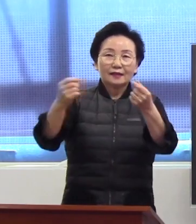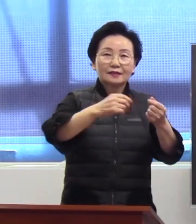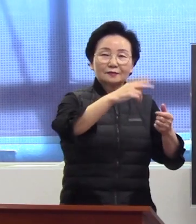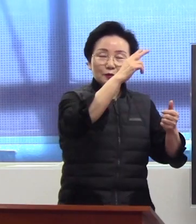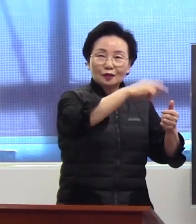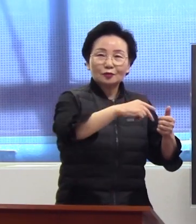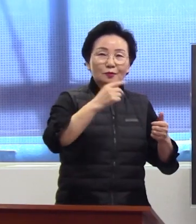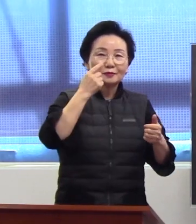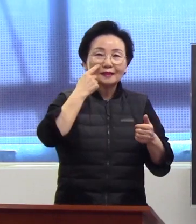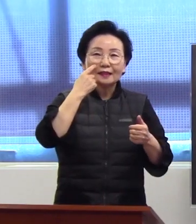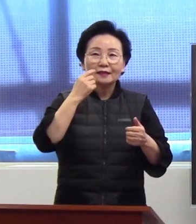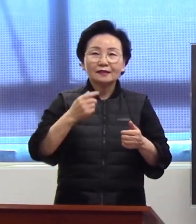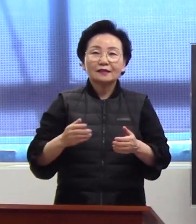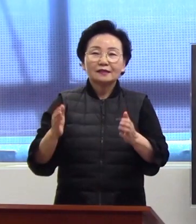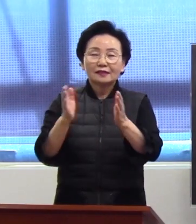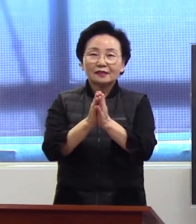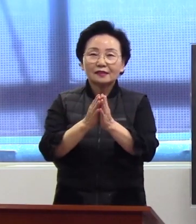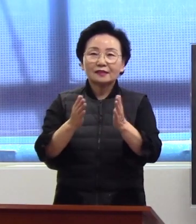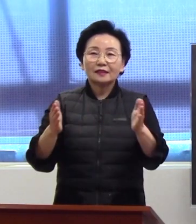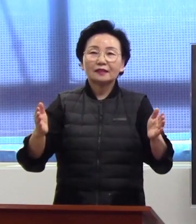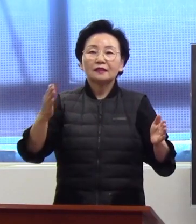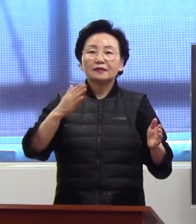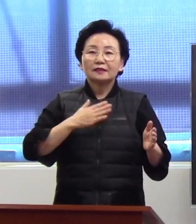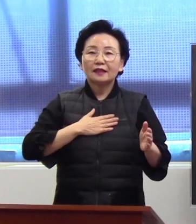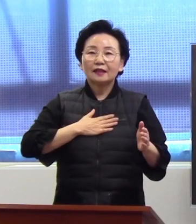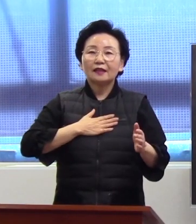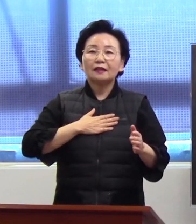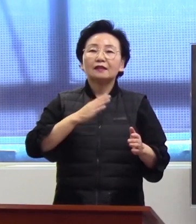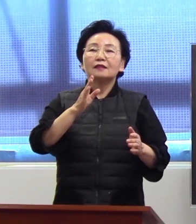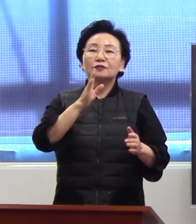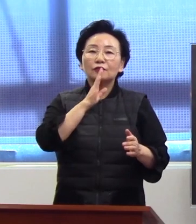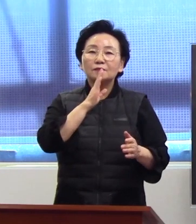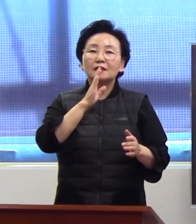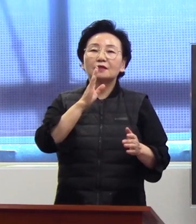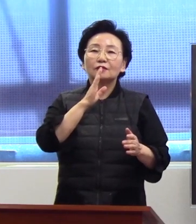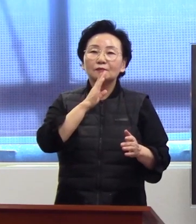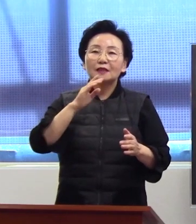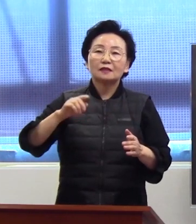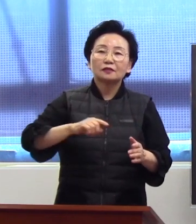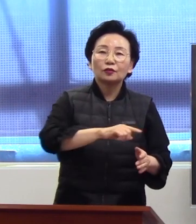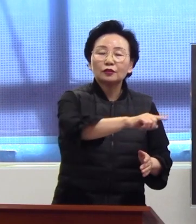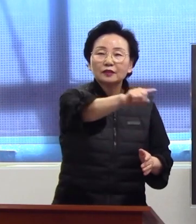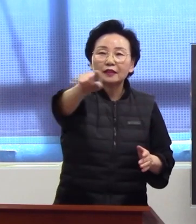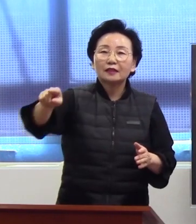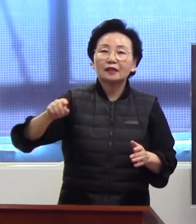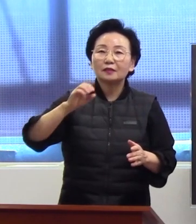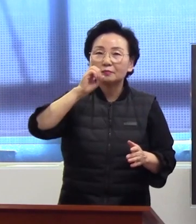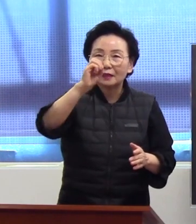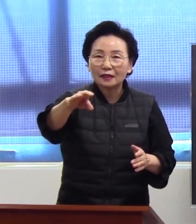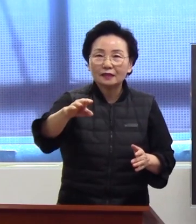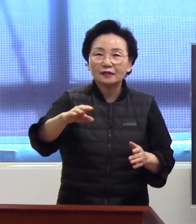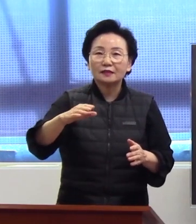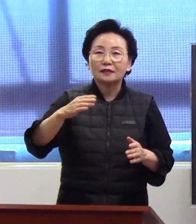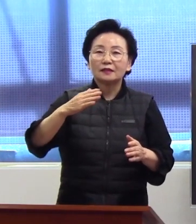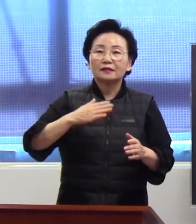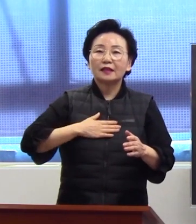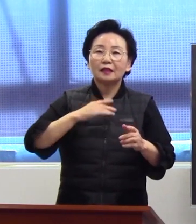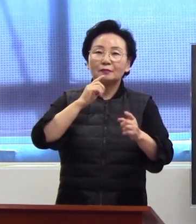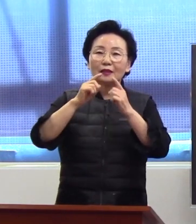다 같이 한번 읽어봅시다. 시작. 내가 정말 너희에게 말하니 내